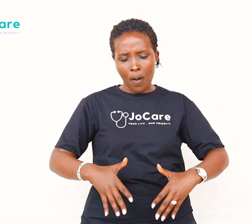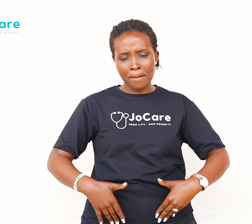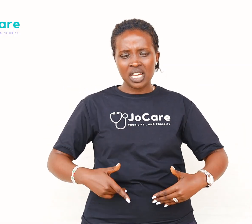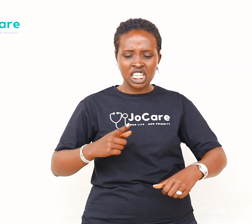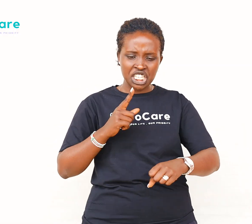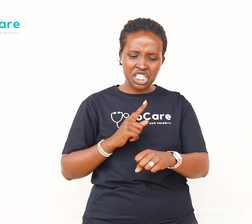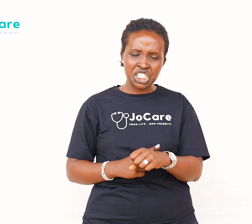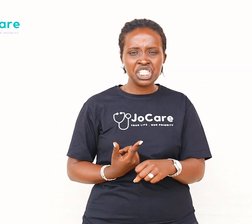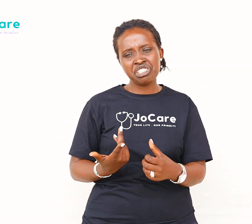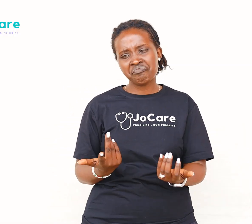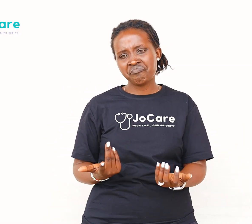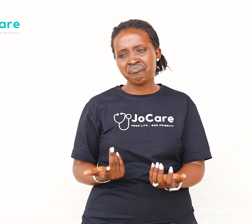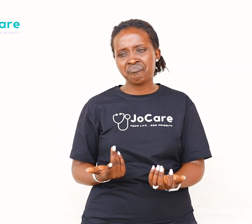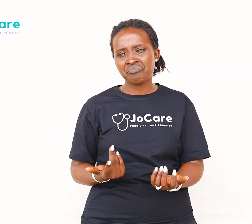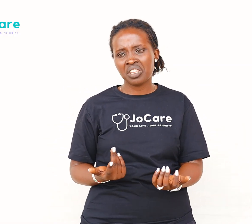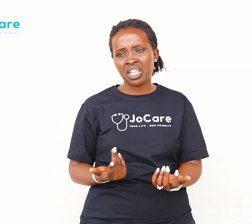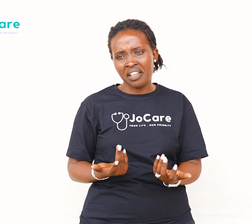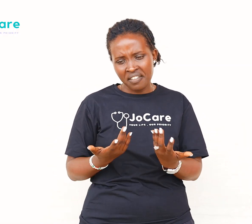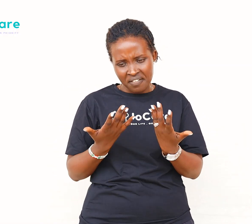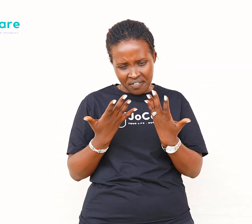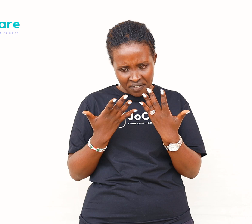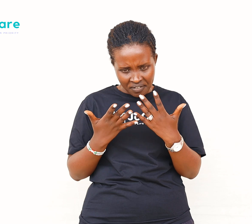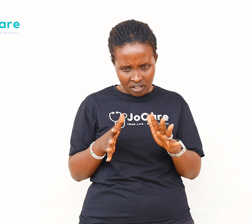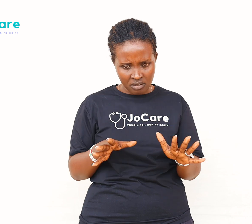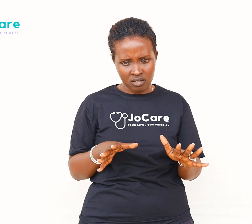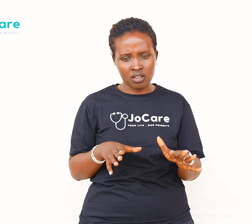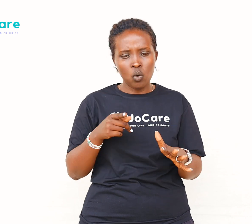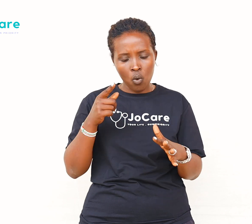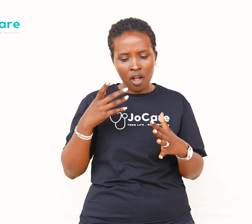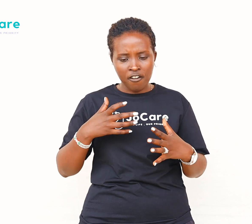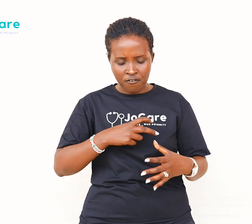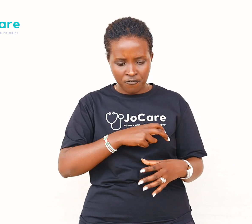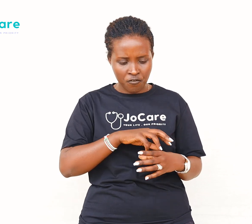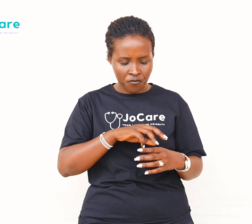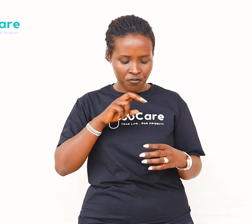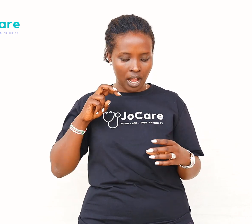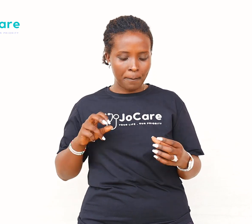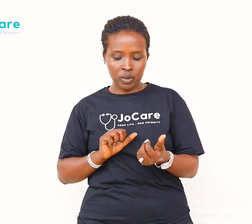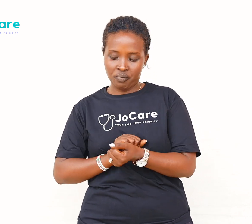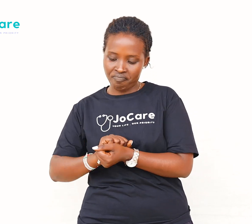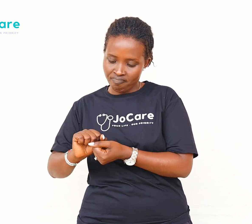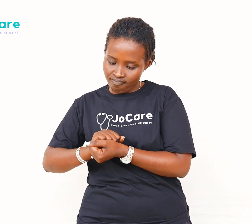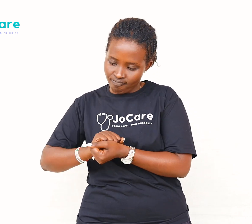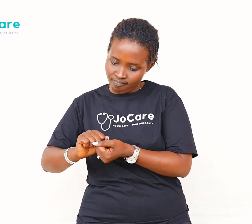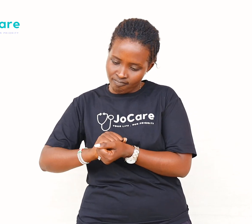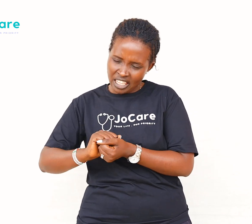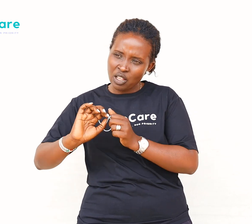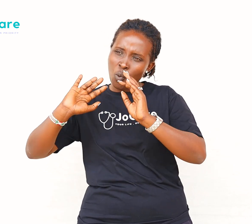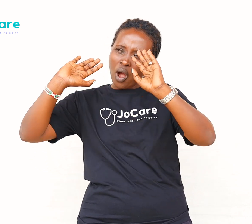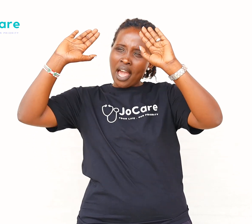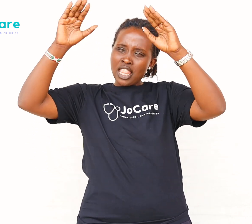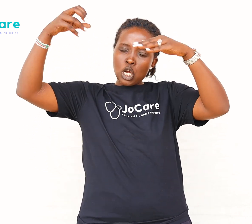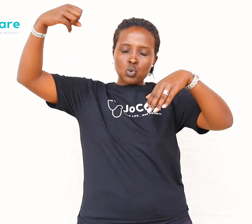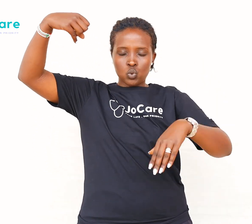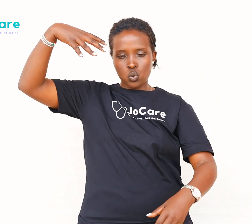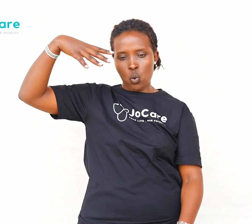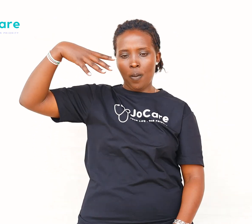igihe runaka cyashira, ukawambura, ukawumesa, ukawanika ku zuba, ubundi ukaza kuwutera